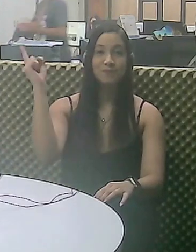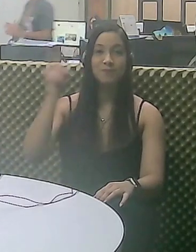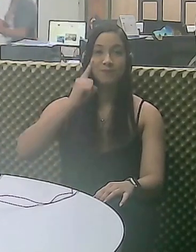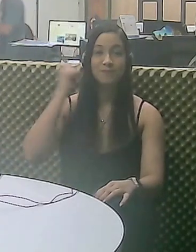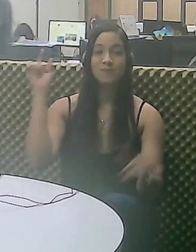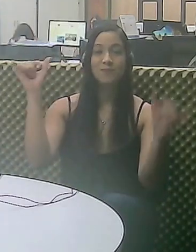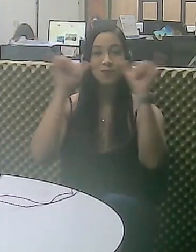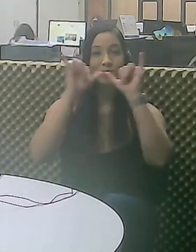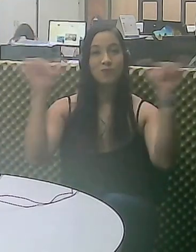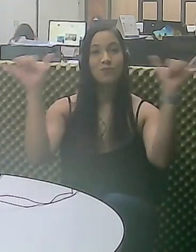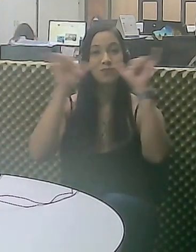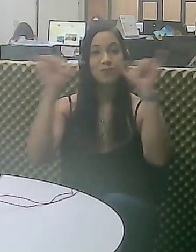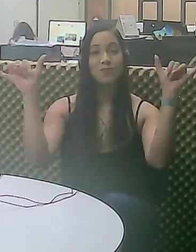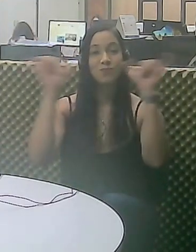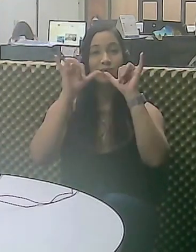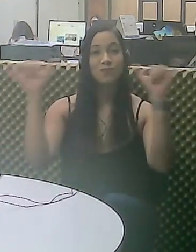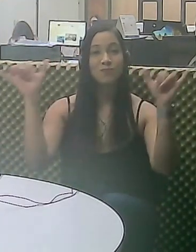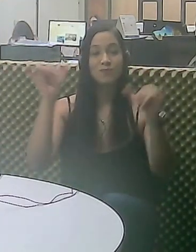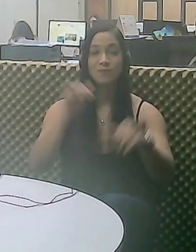Giro de